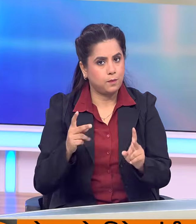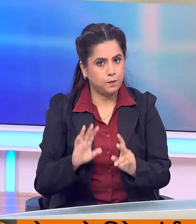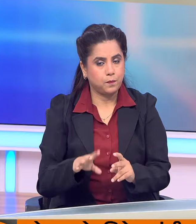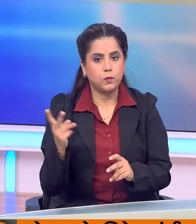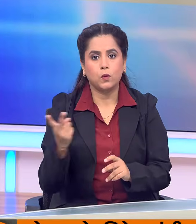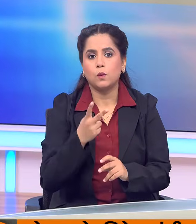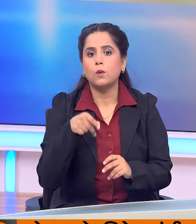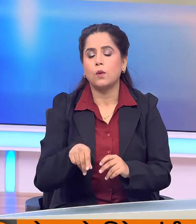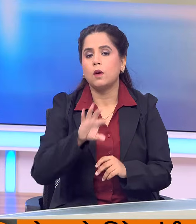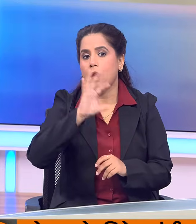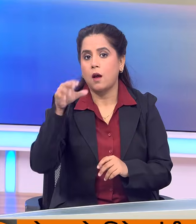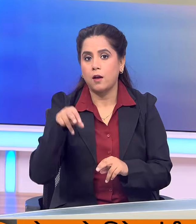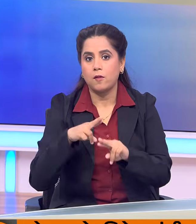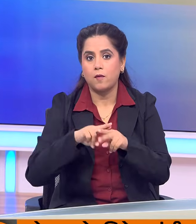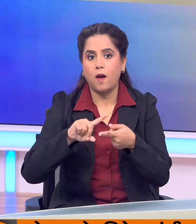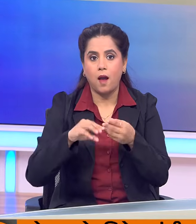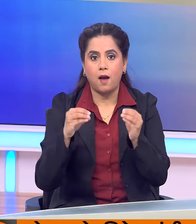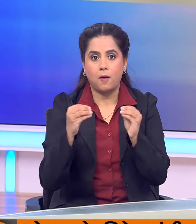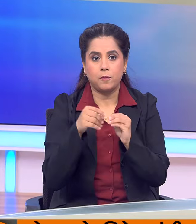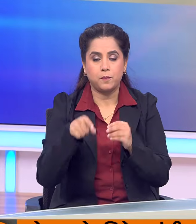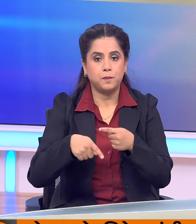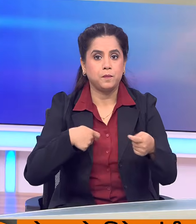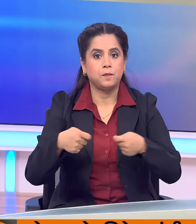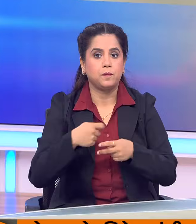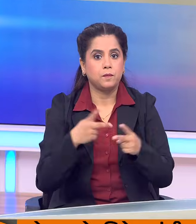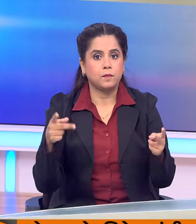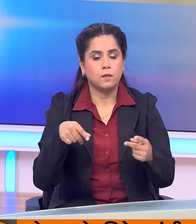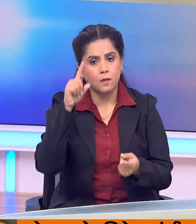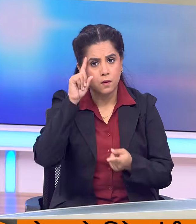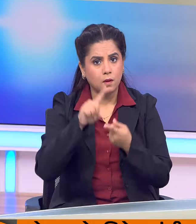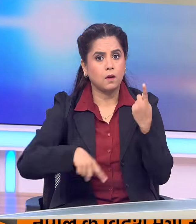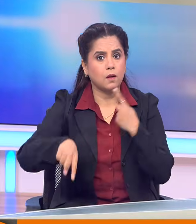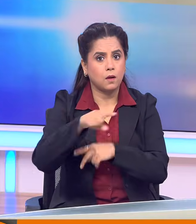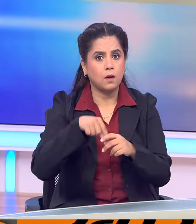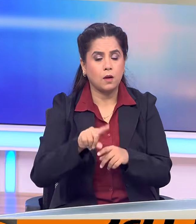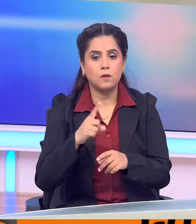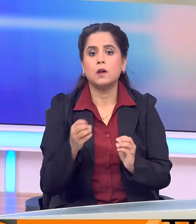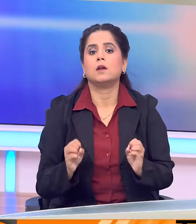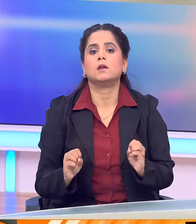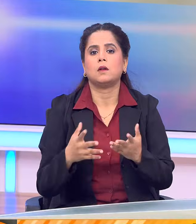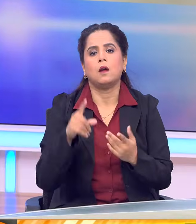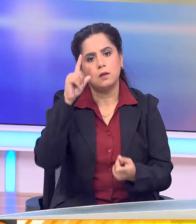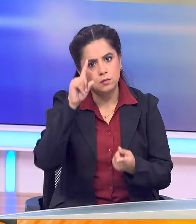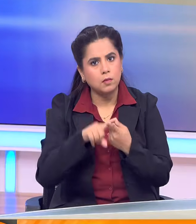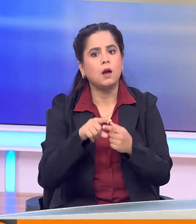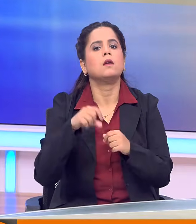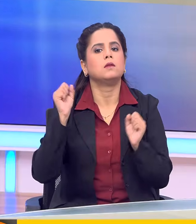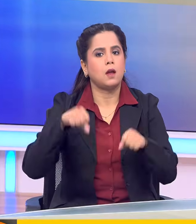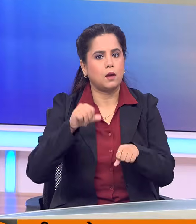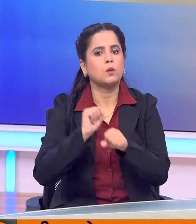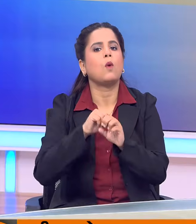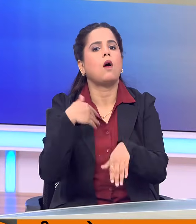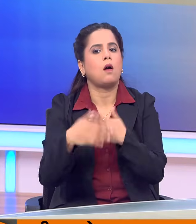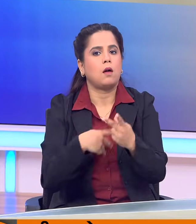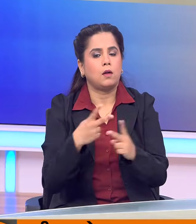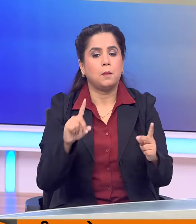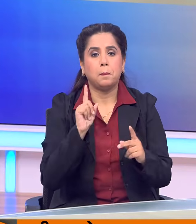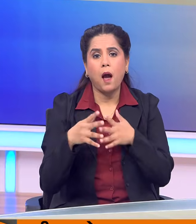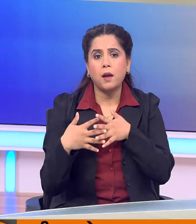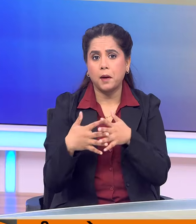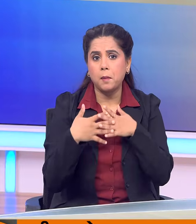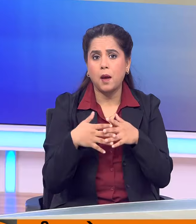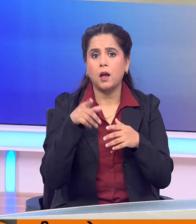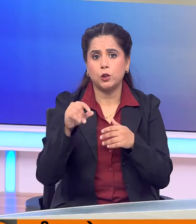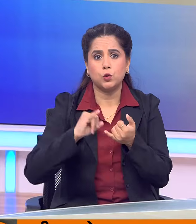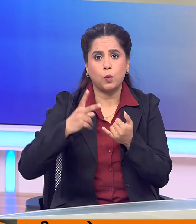दोनों देशों ने फरवरी में इस व्यापार समझौते पर प्रारंभिक सहमति बनाई थी, लेकिन अमेरिकी सुप्रीम